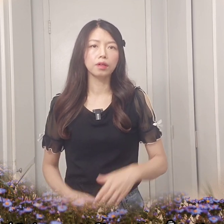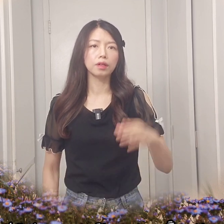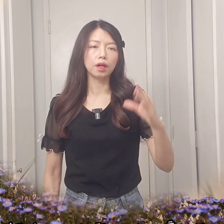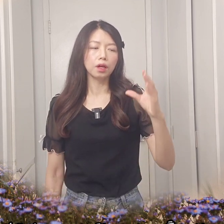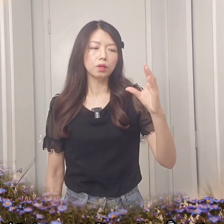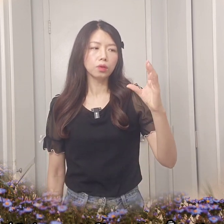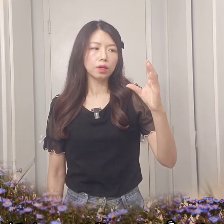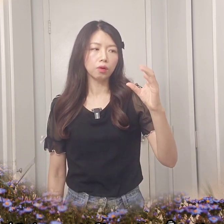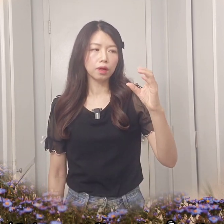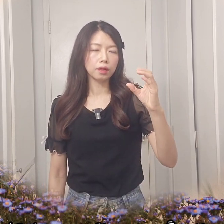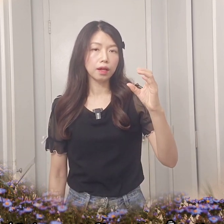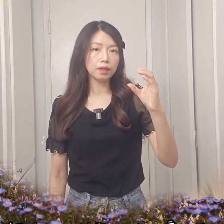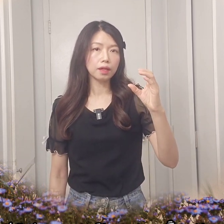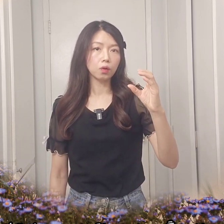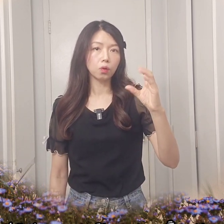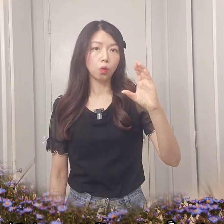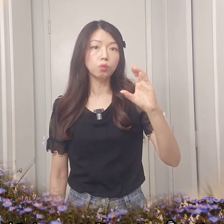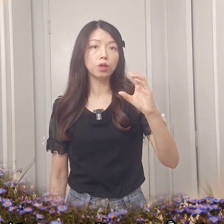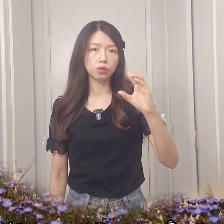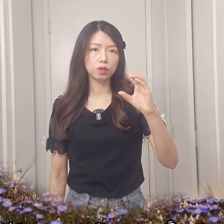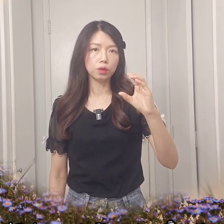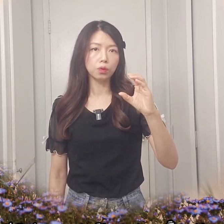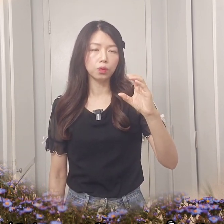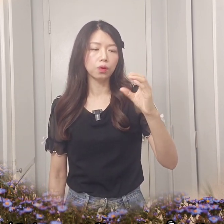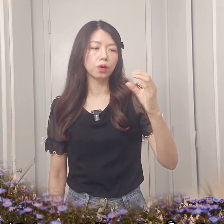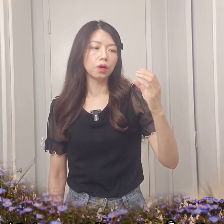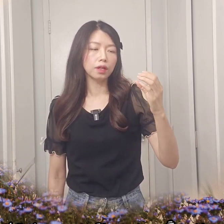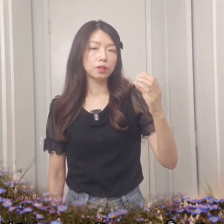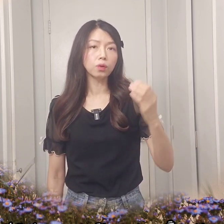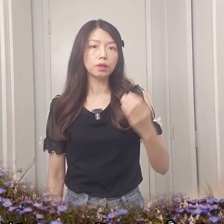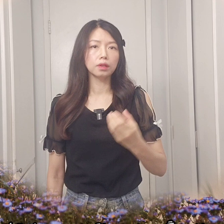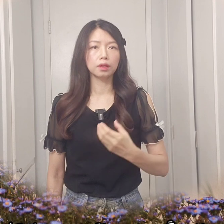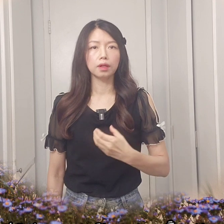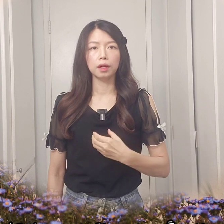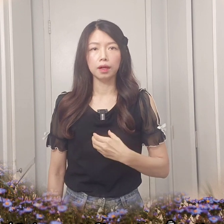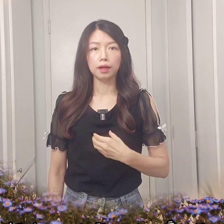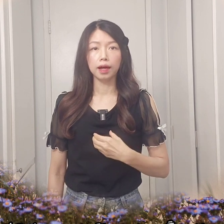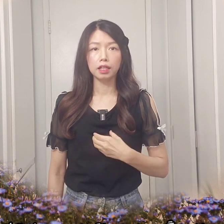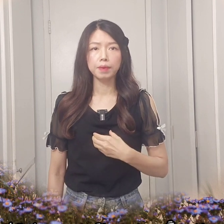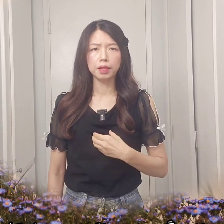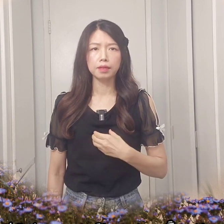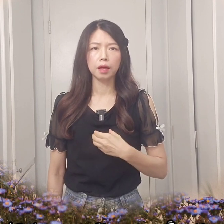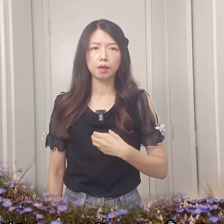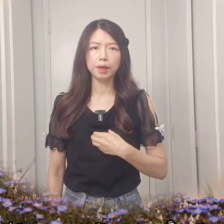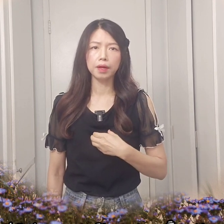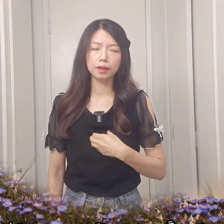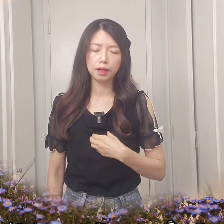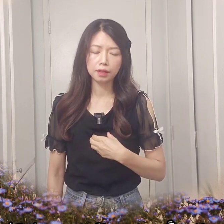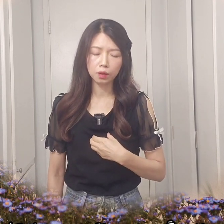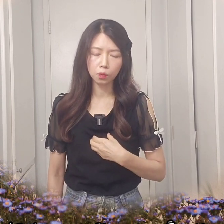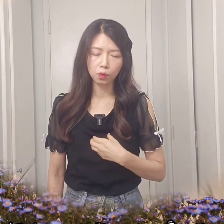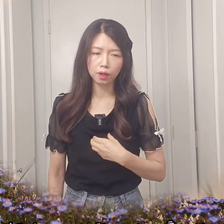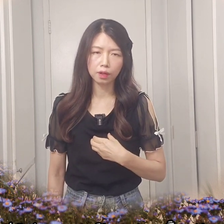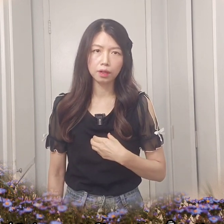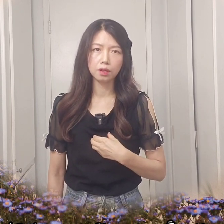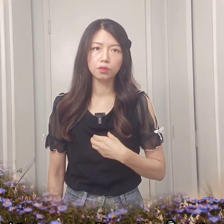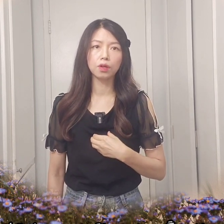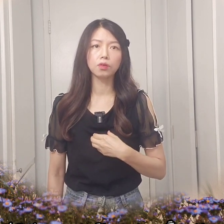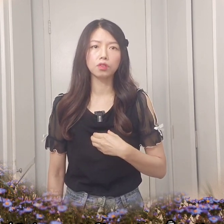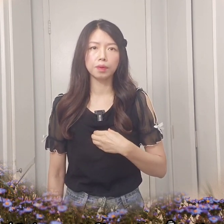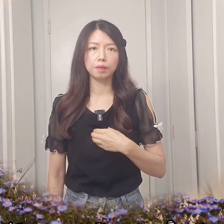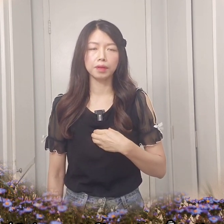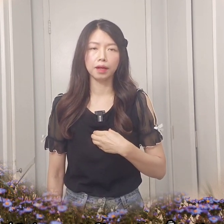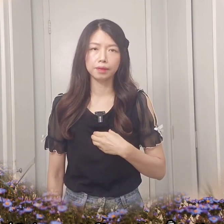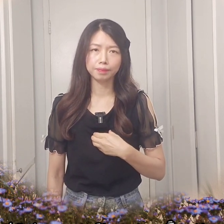뜻의 수어는 손을 이렇게 살짝 오므려 주시고 이 손끝을 가슴에 대신 다음에 살짝 고개를